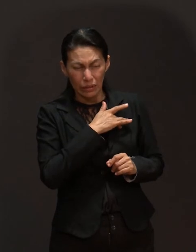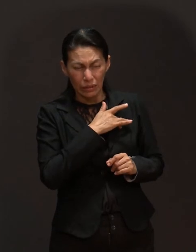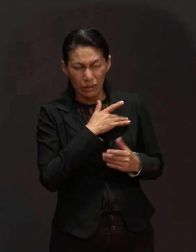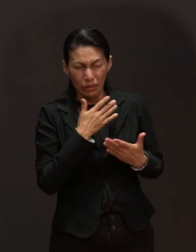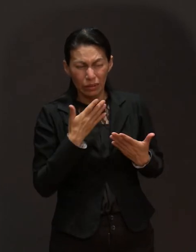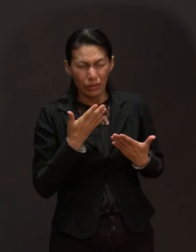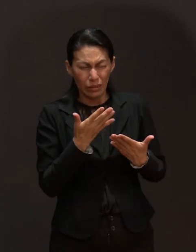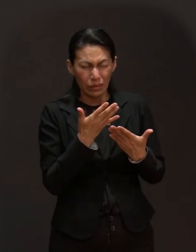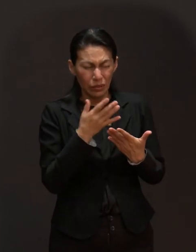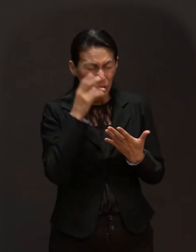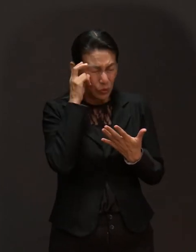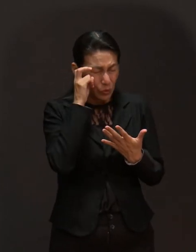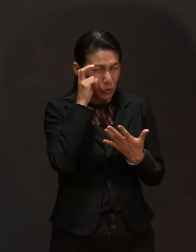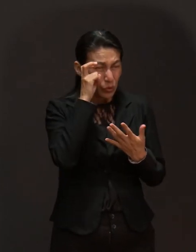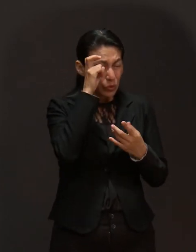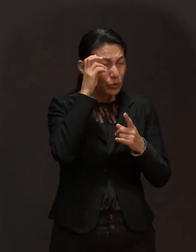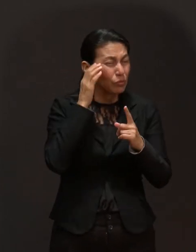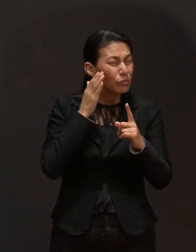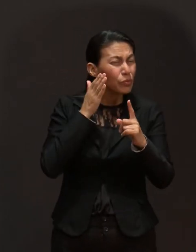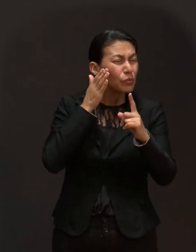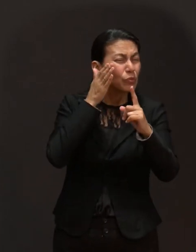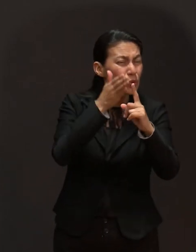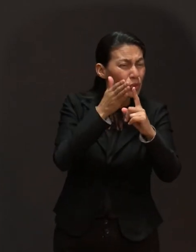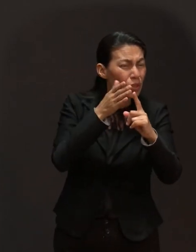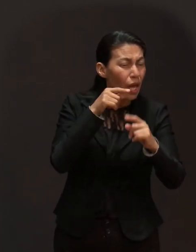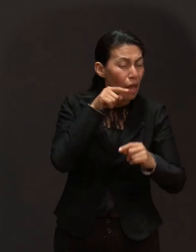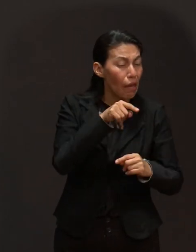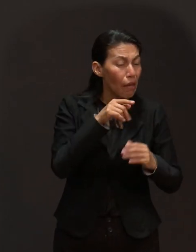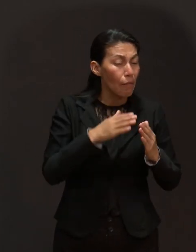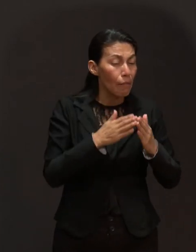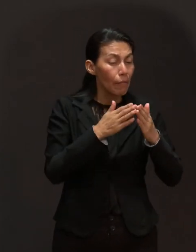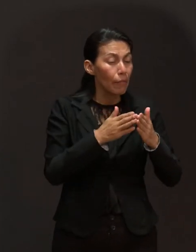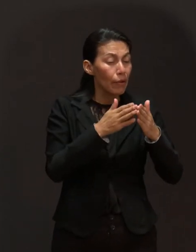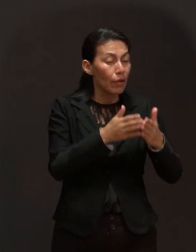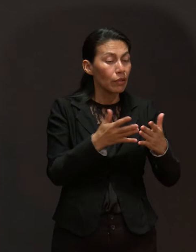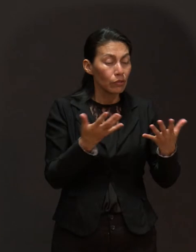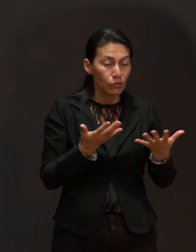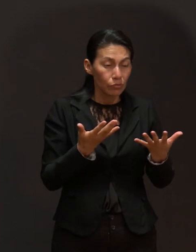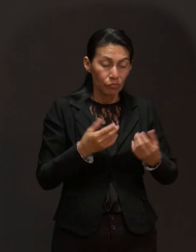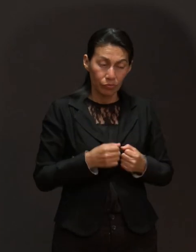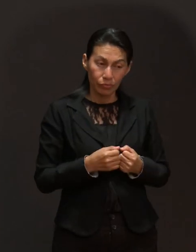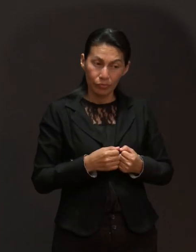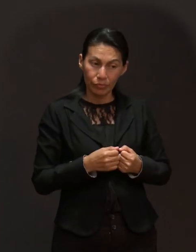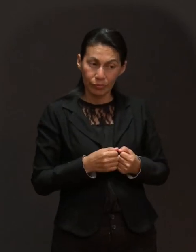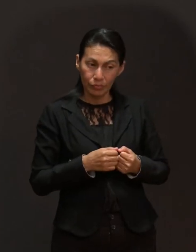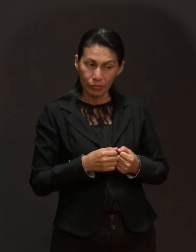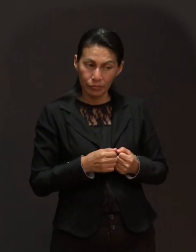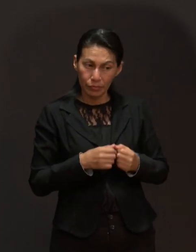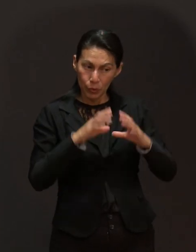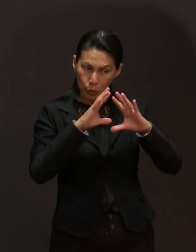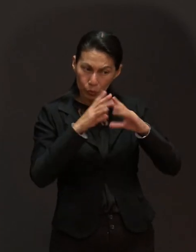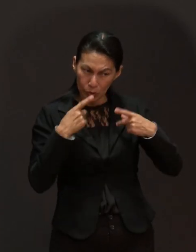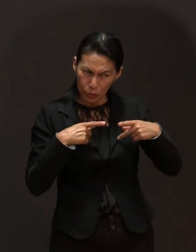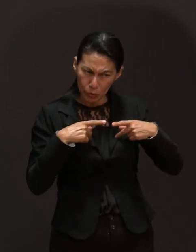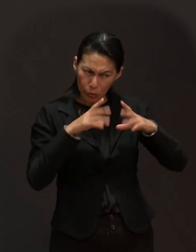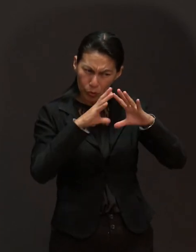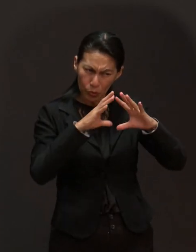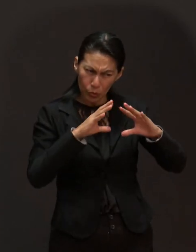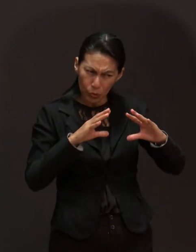germinó en tu corazón el sueño de llegar a servir en esa nave, en ese